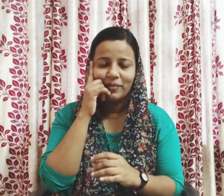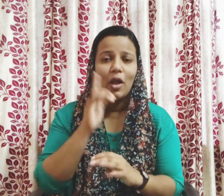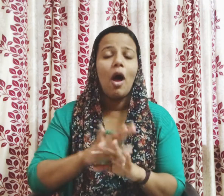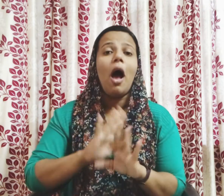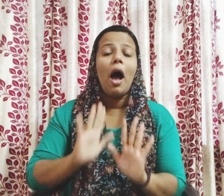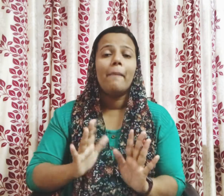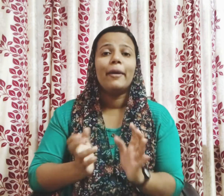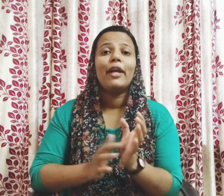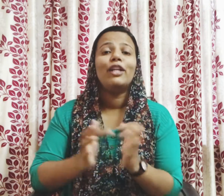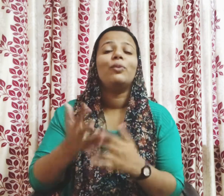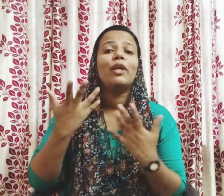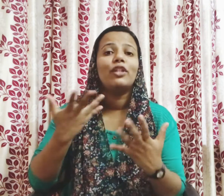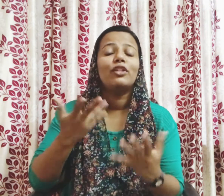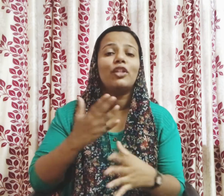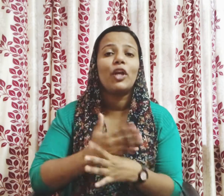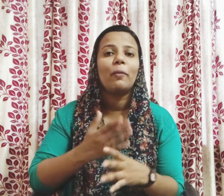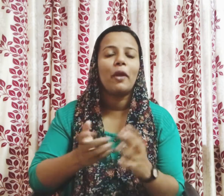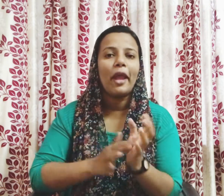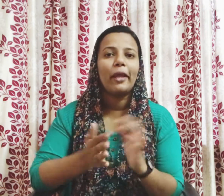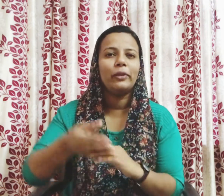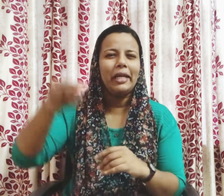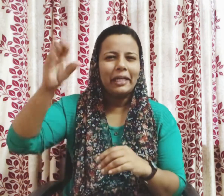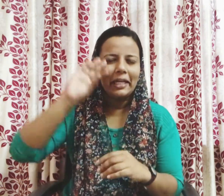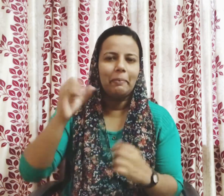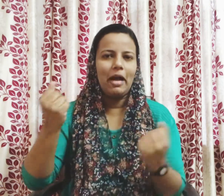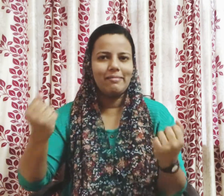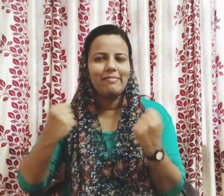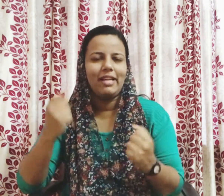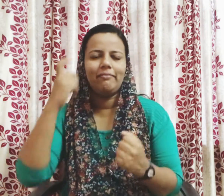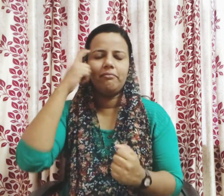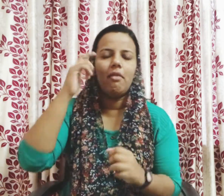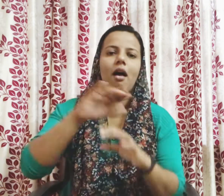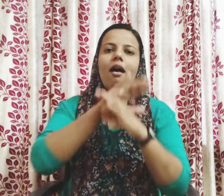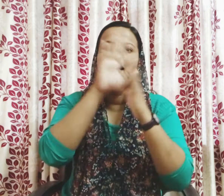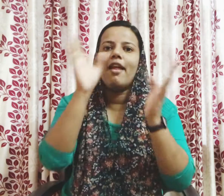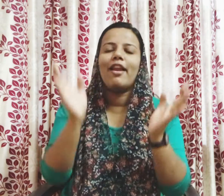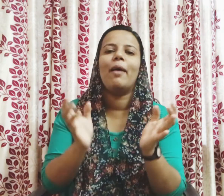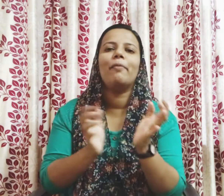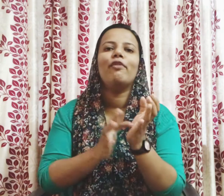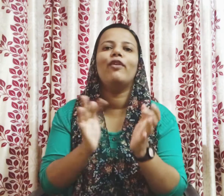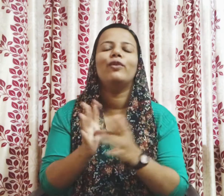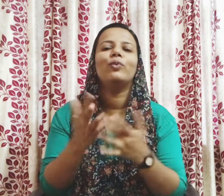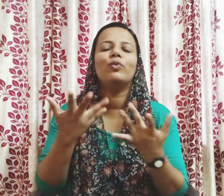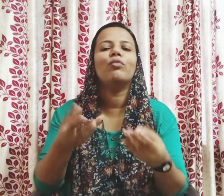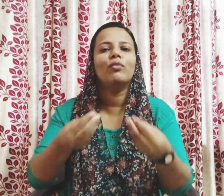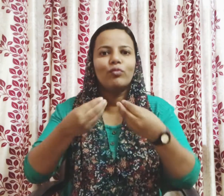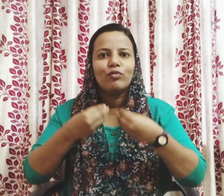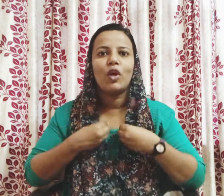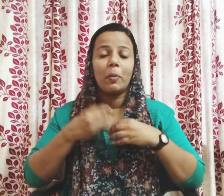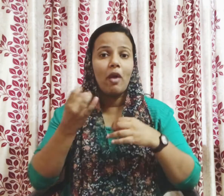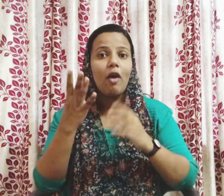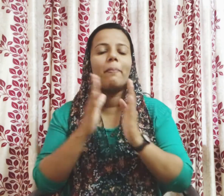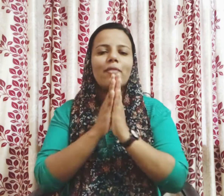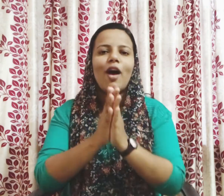അപ്പോൾ അതിനൊക്കെ വേണ്ടുന്ന കൃപയും അതിനൊക്കെ വേണ്ടുന്ന പരിജ്ഞാനവും ഒക്കെ നമ്മളിലേക്ക് പകരപ്പെടുന്നത് നമ്മൾ